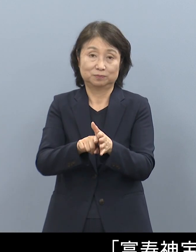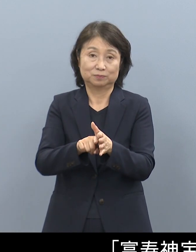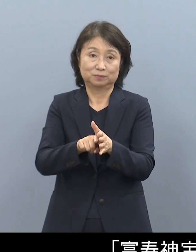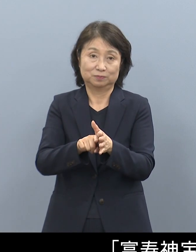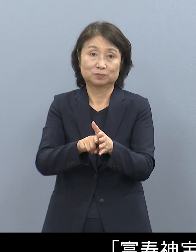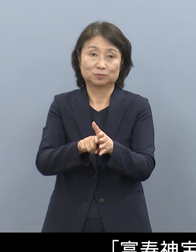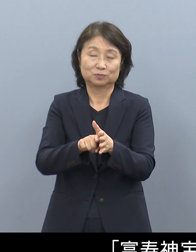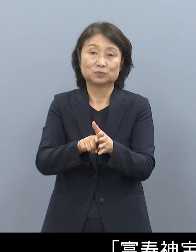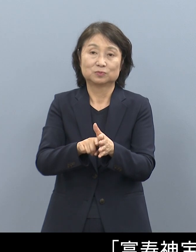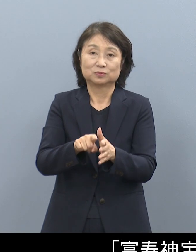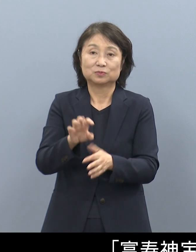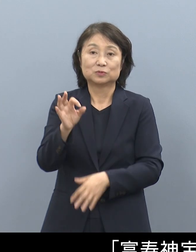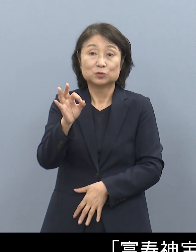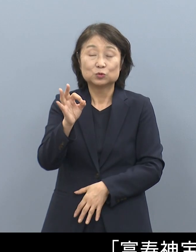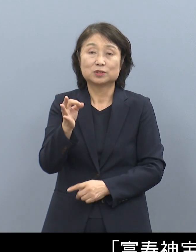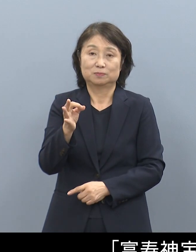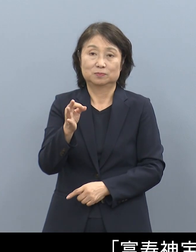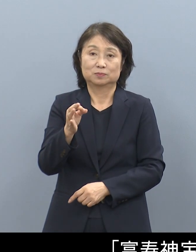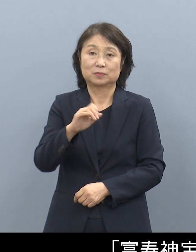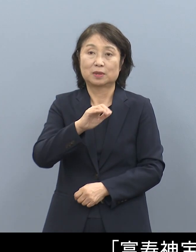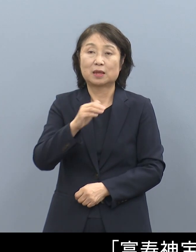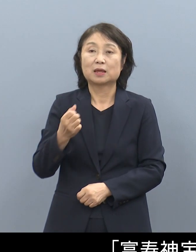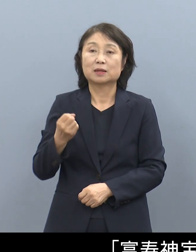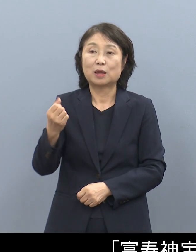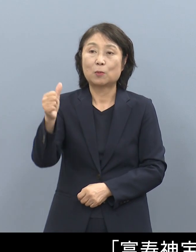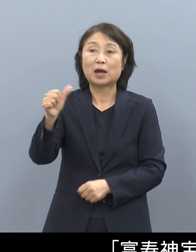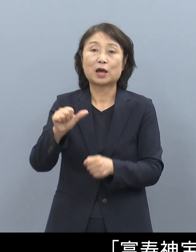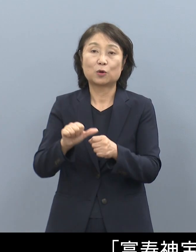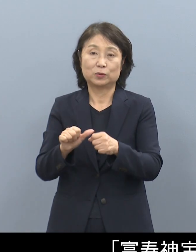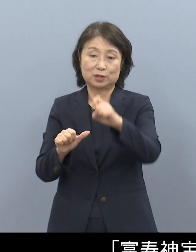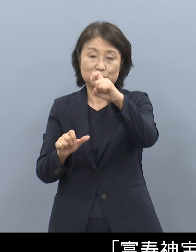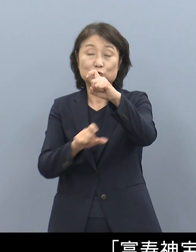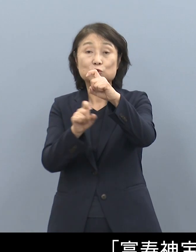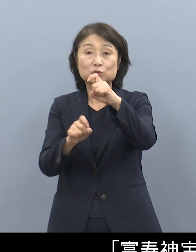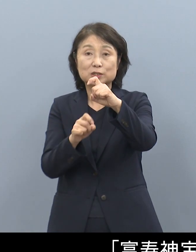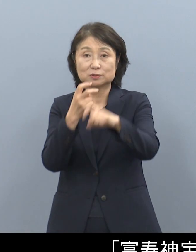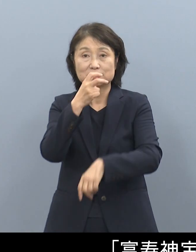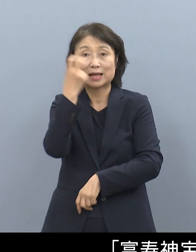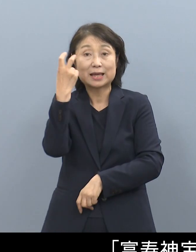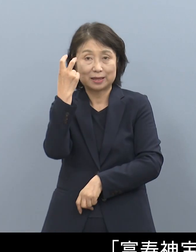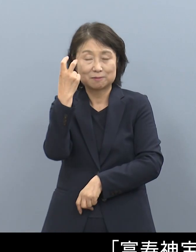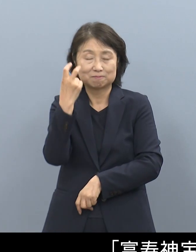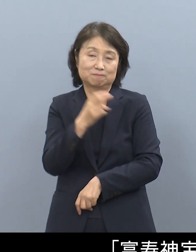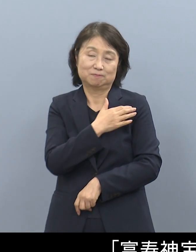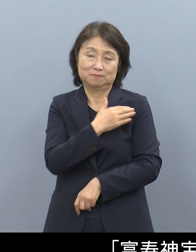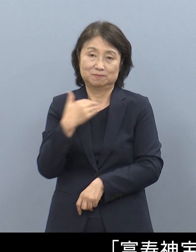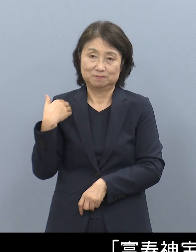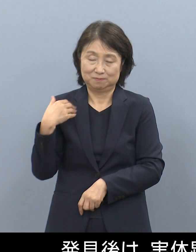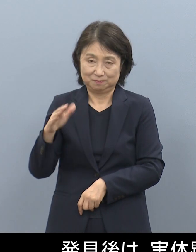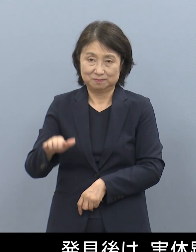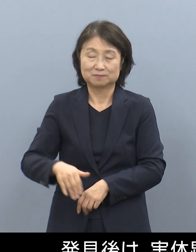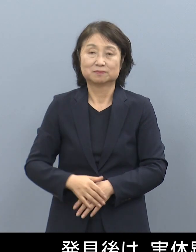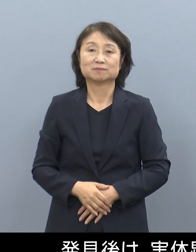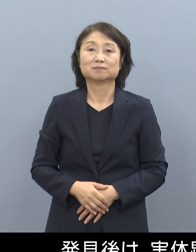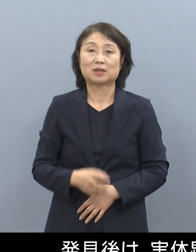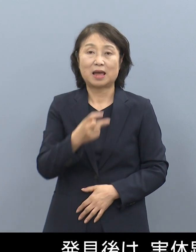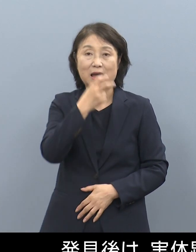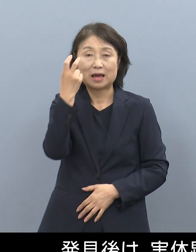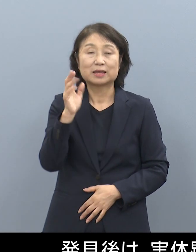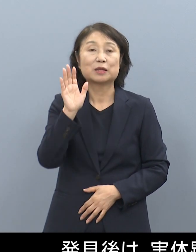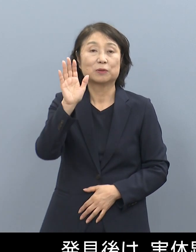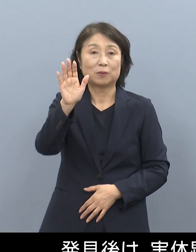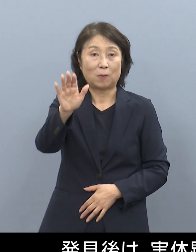報1点を令和5年10月に発見をいたしたところでございます。発見